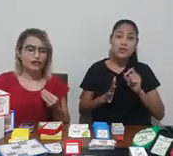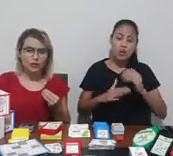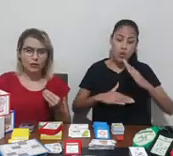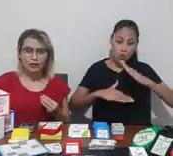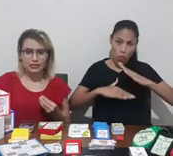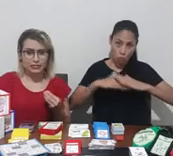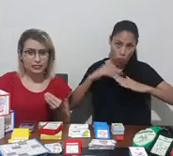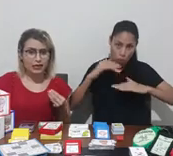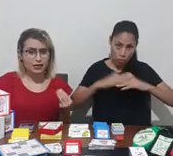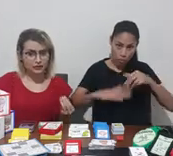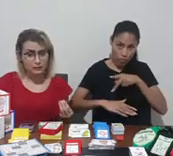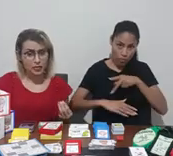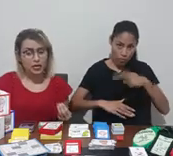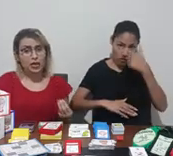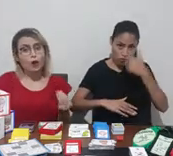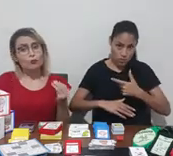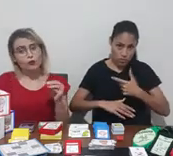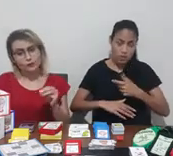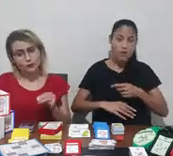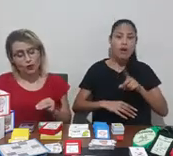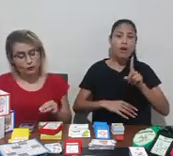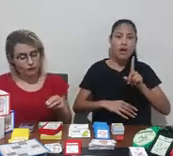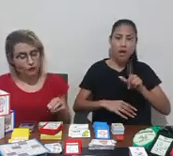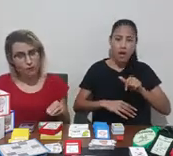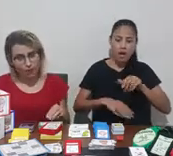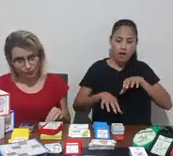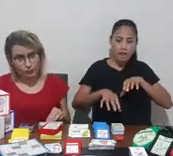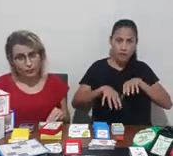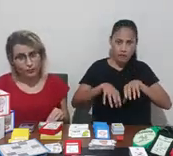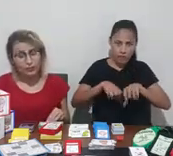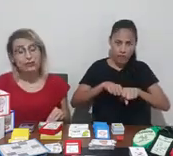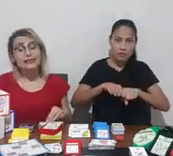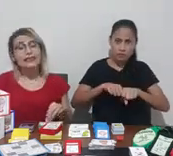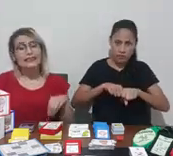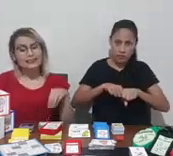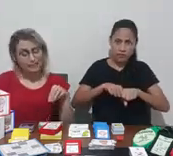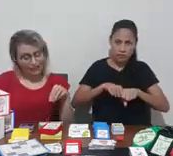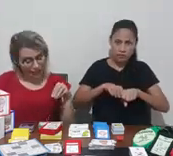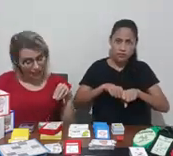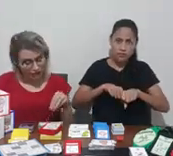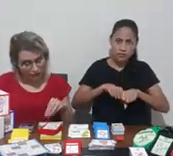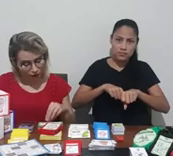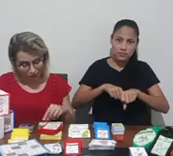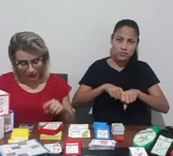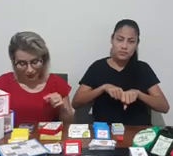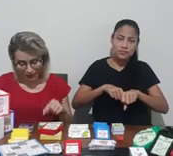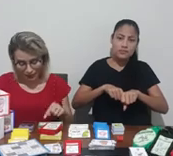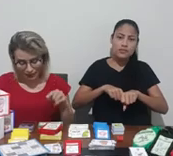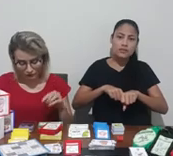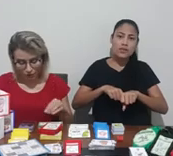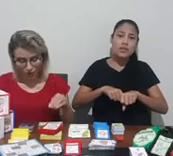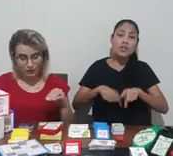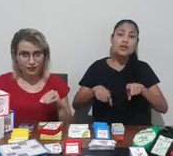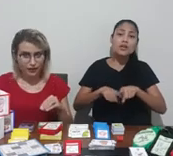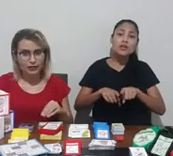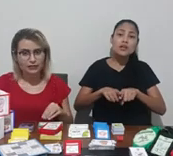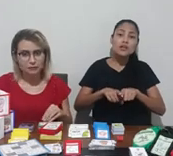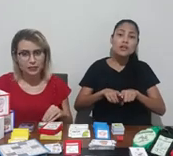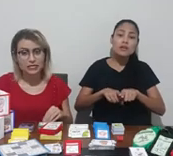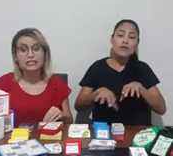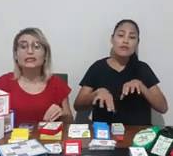que vai trabalhar nessa área é um profissional formado e que é formado, e além de ser formado